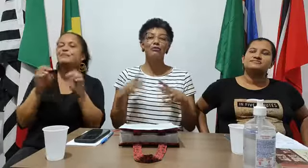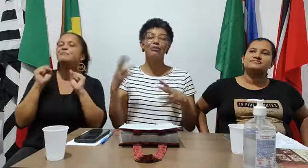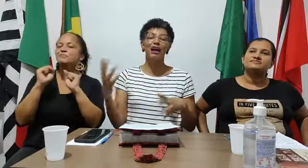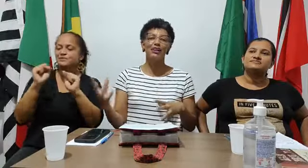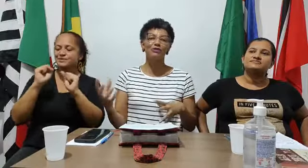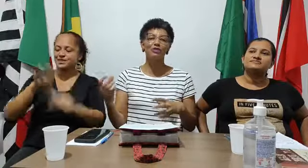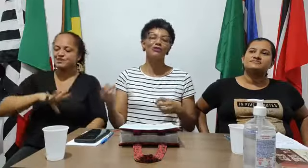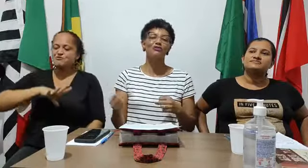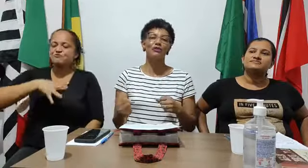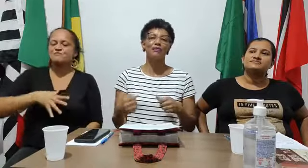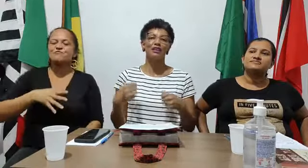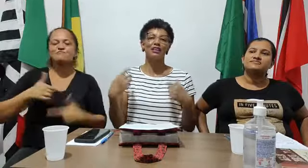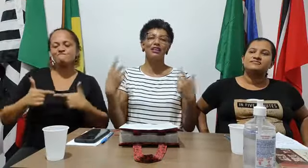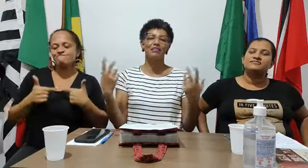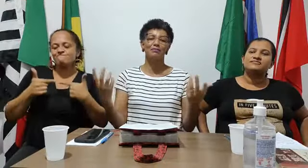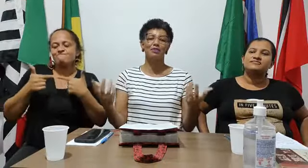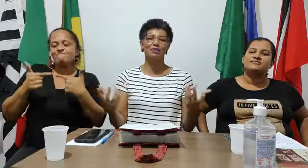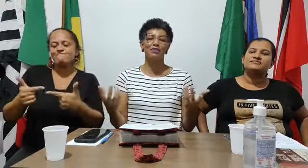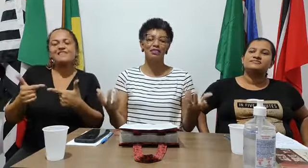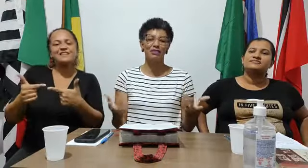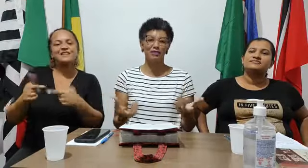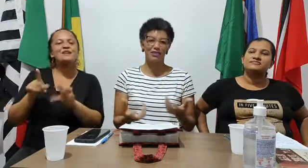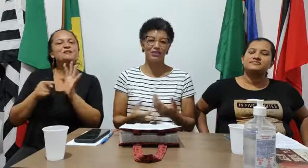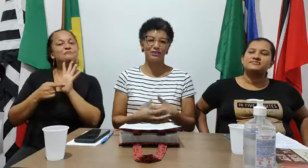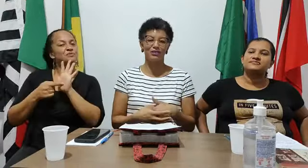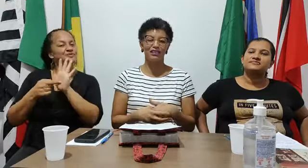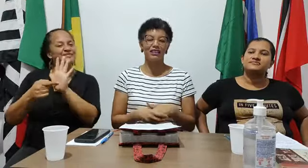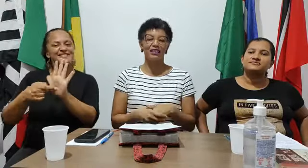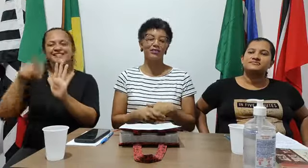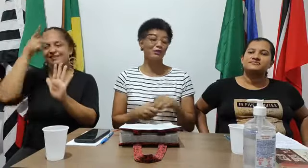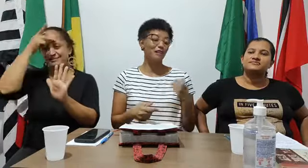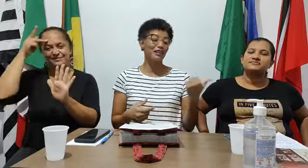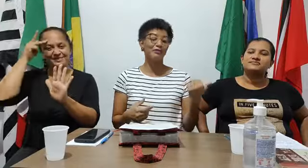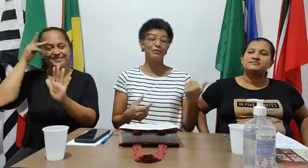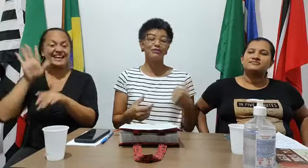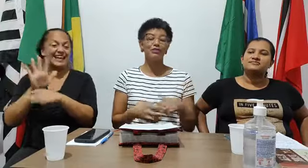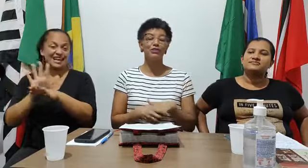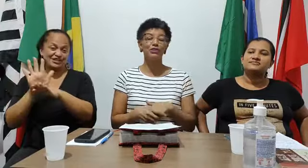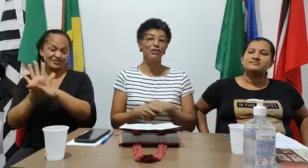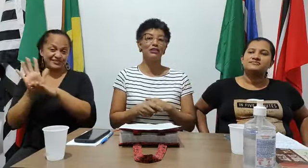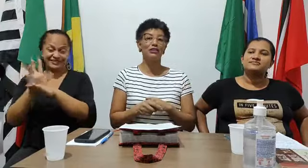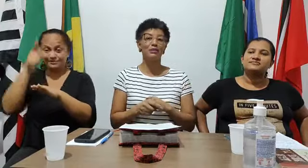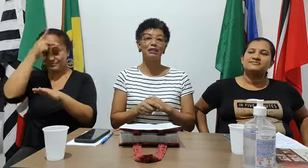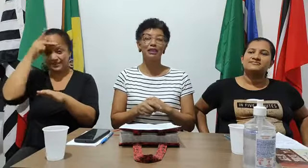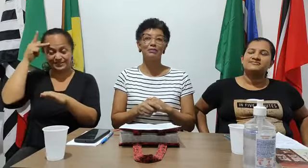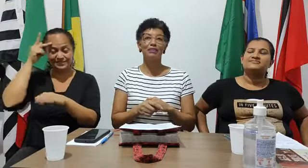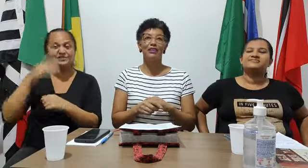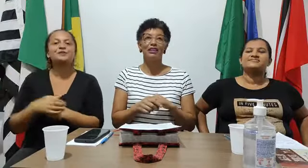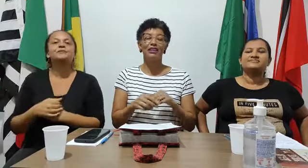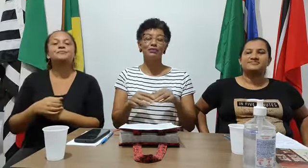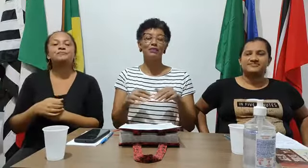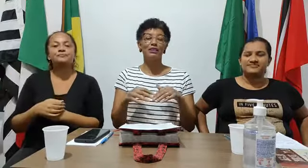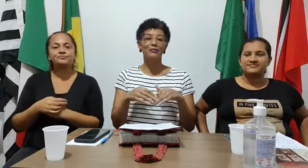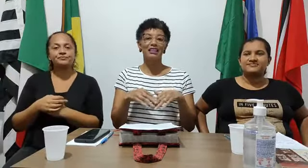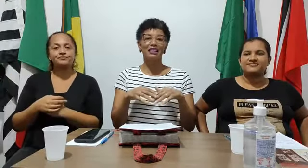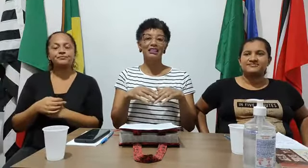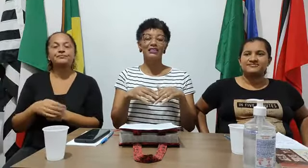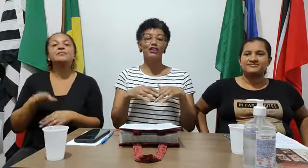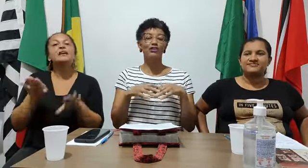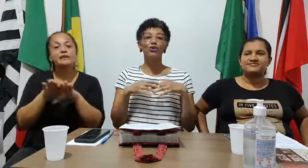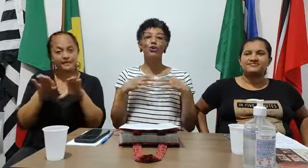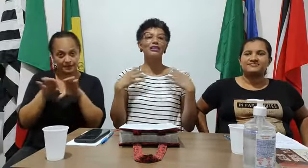ser um braço estendido para aquelas pessoas que estão à nossa volta. Eu também, a Fabi falando isso, agora também me lembro de poder